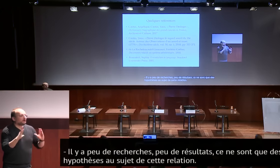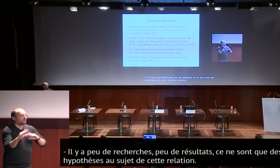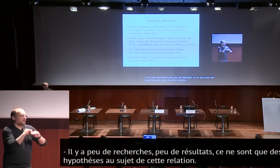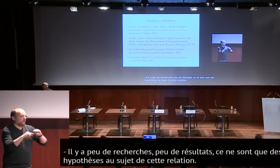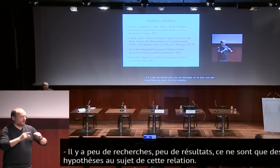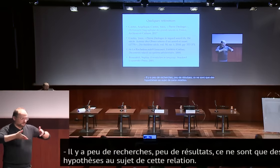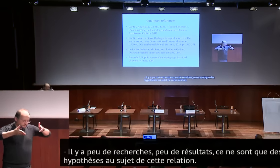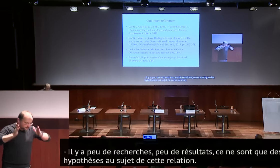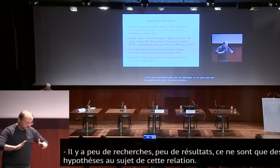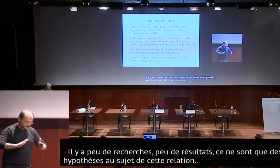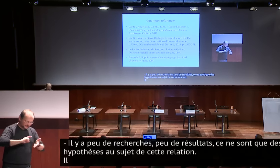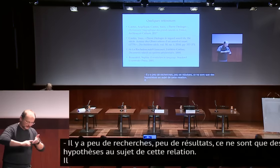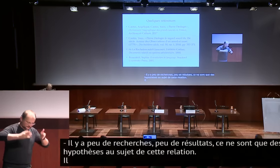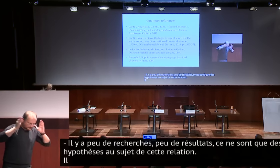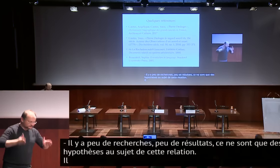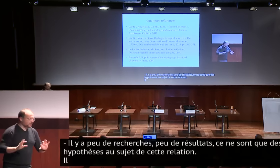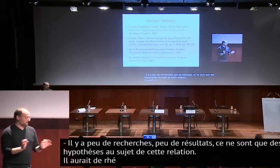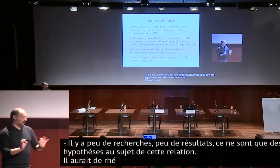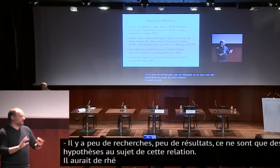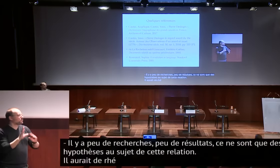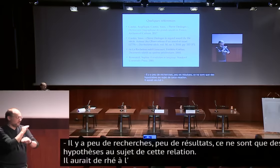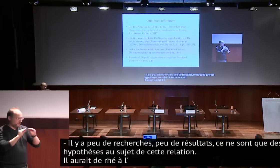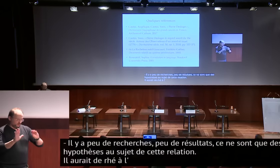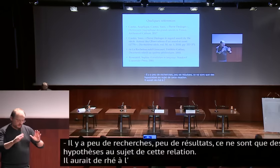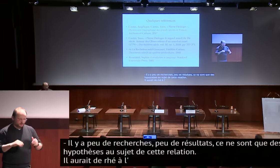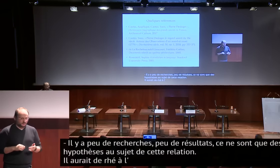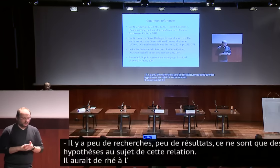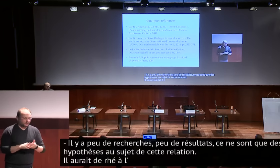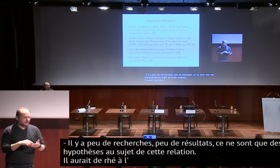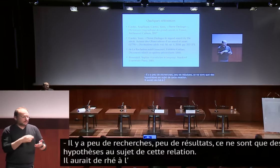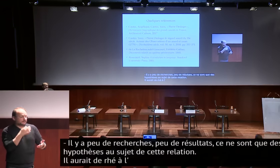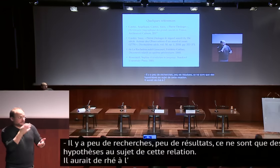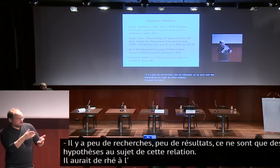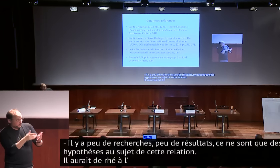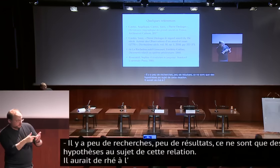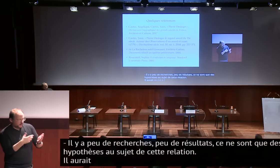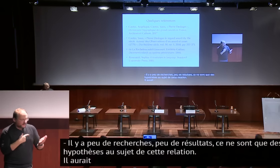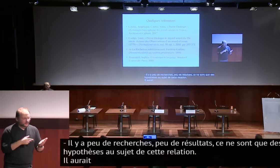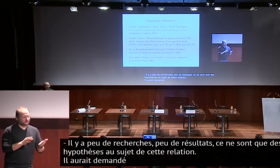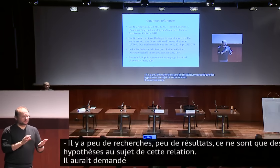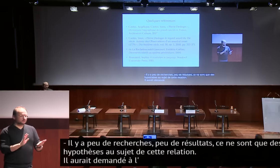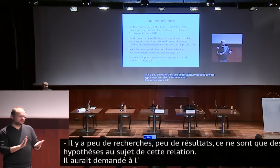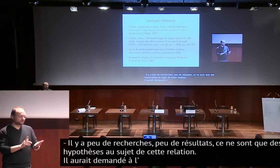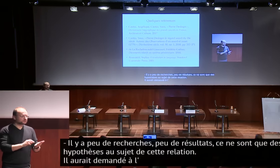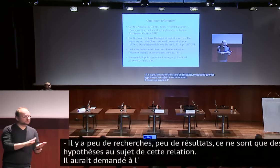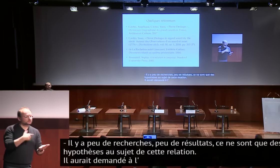Il aurait demandé à l'abbé de l'Épée, enfin, de corriger son écrit.